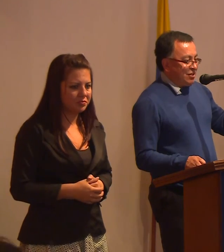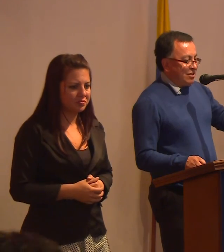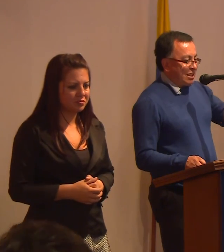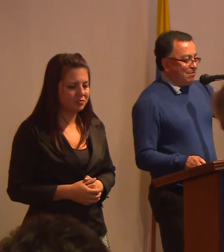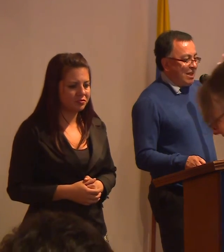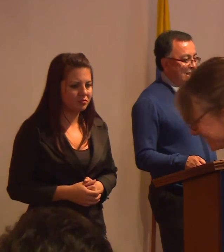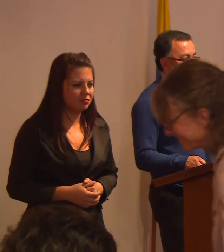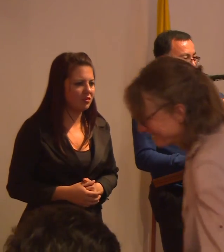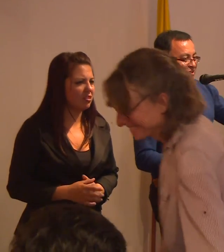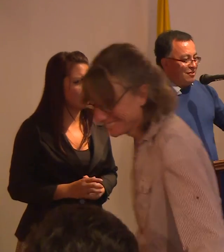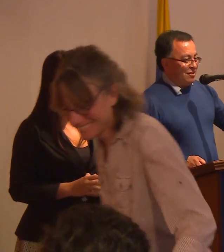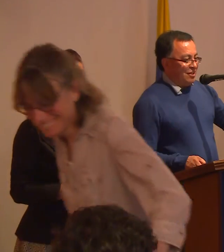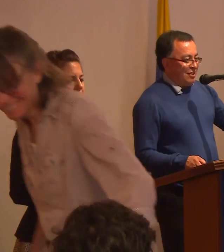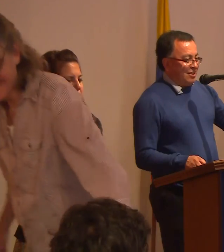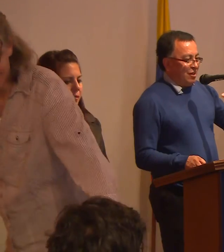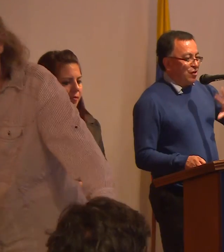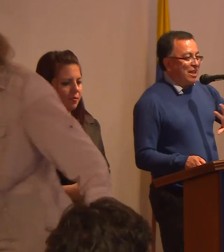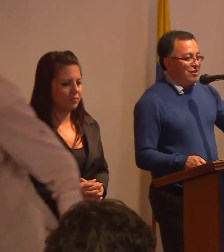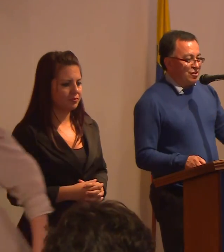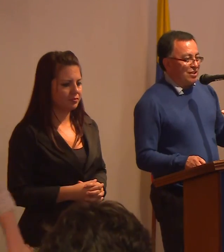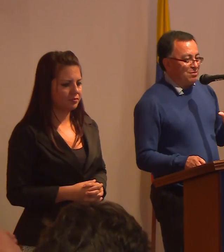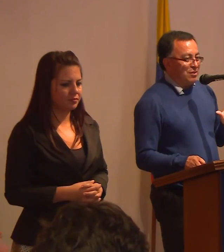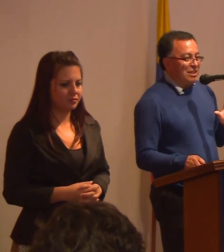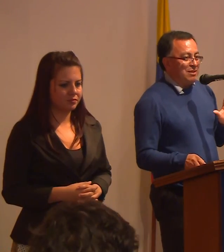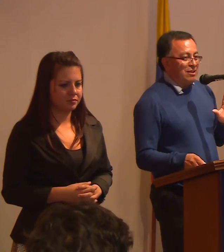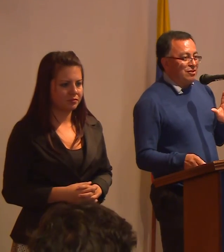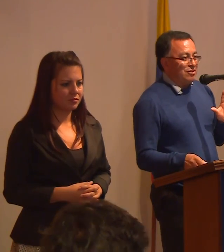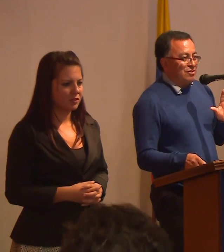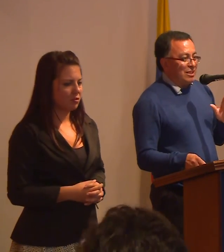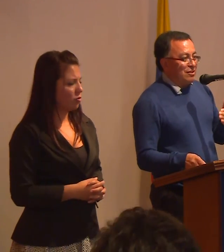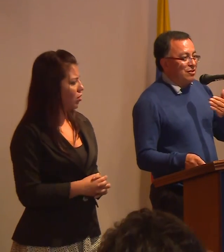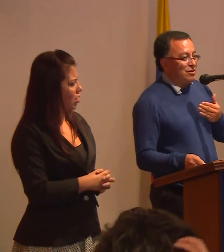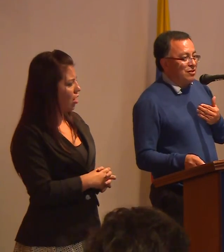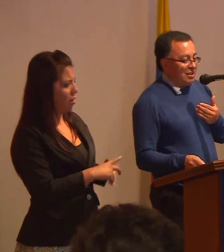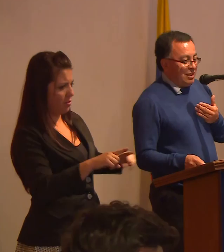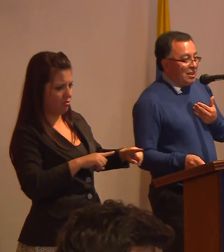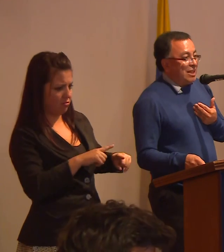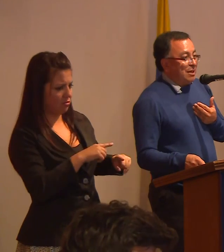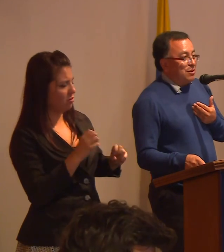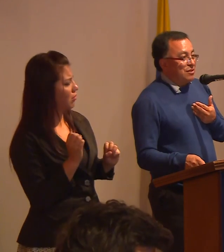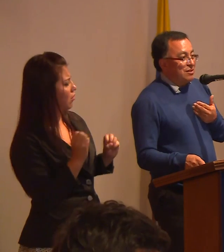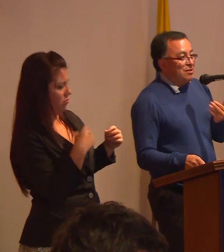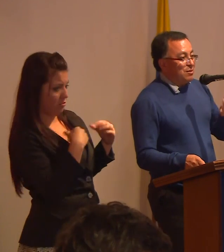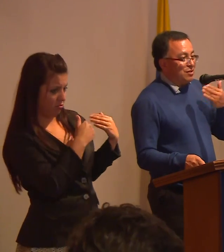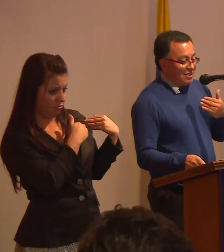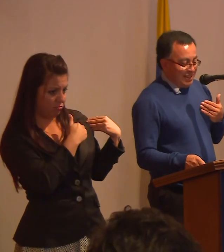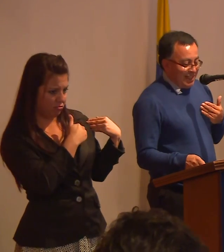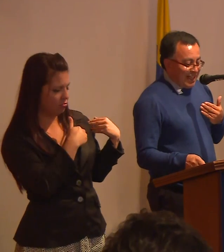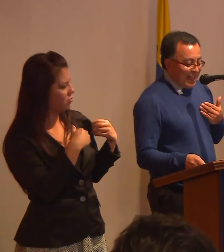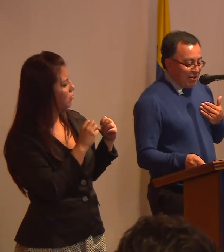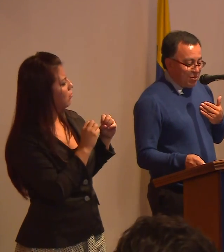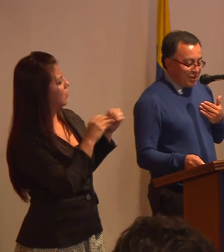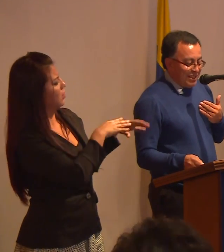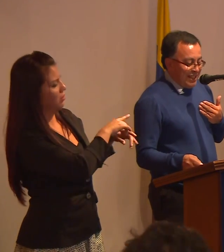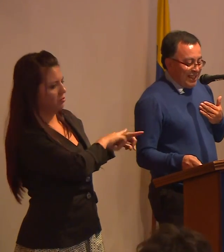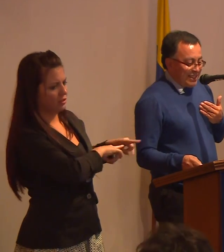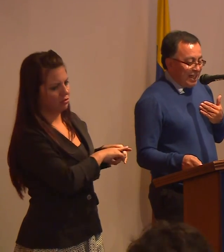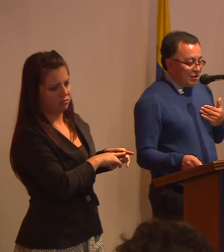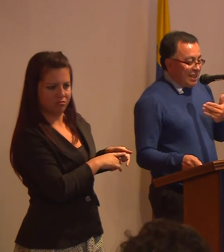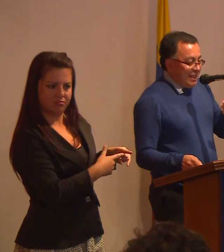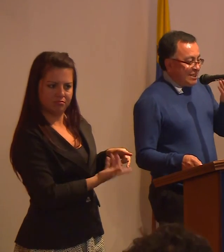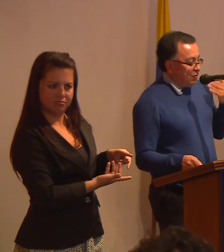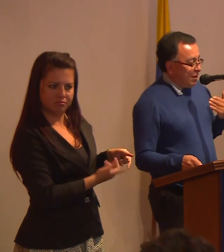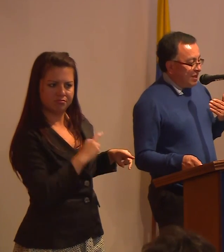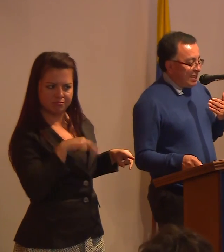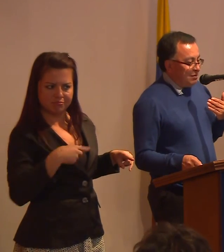administración reemplace lo que nos corresponde también a nosotros. Nosotros somos los que debemos estar